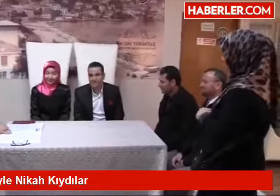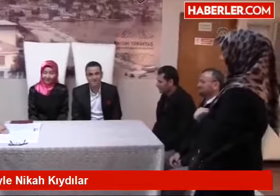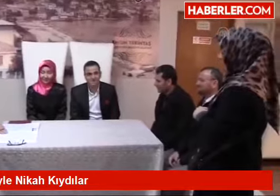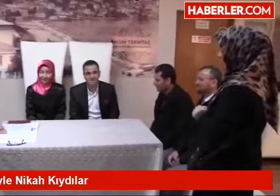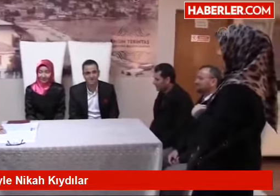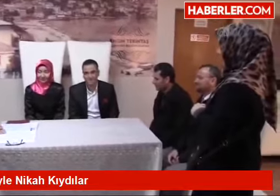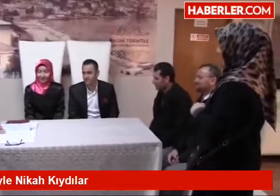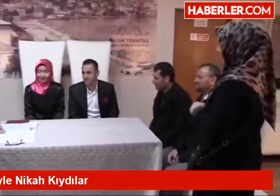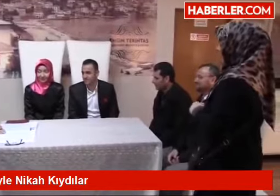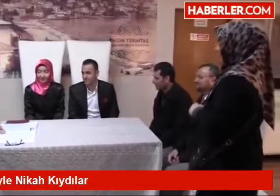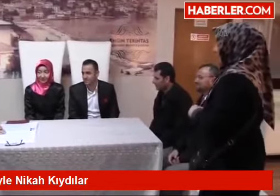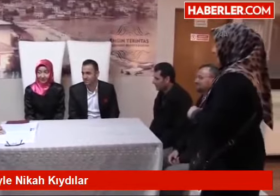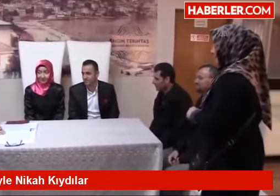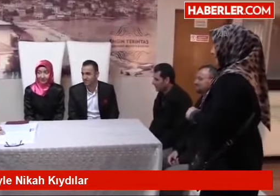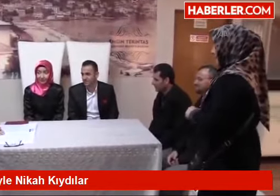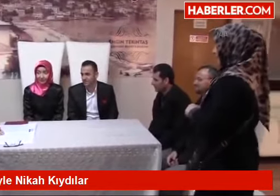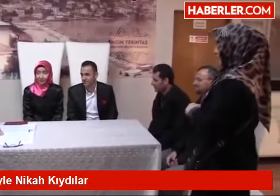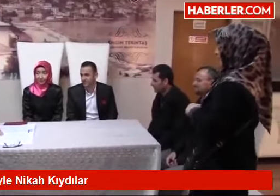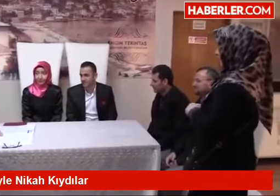Evlenmenizde yasal bir engelin bulunmadığı